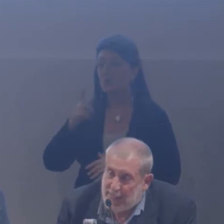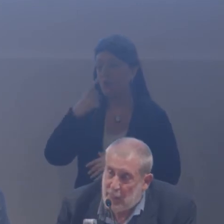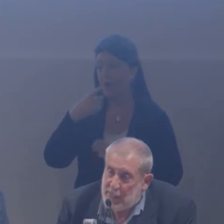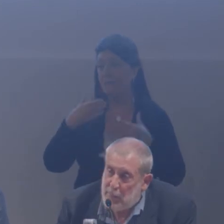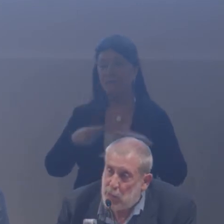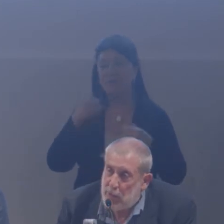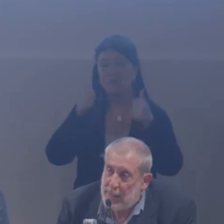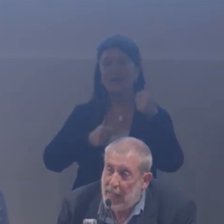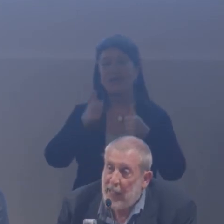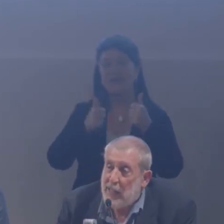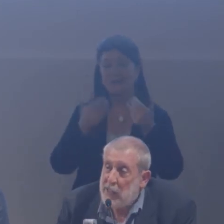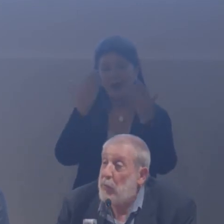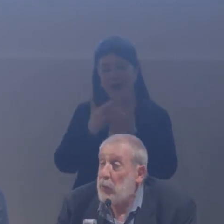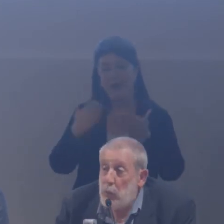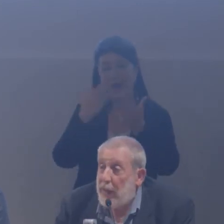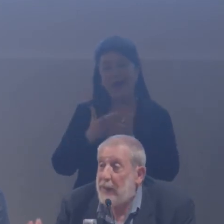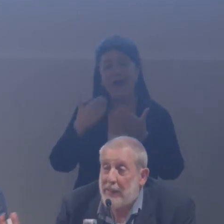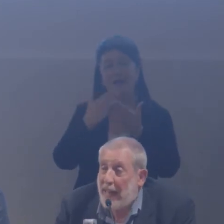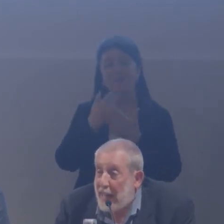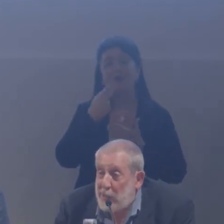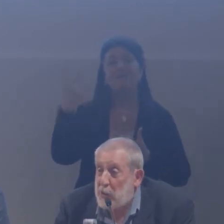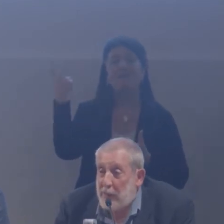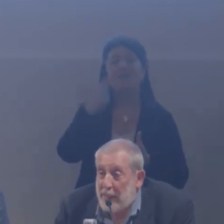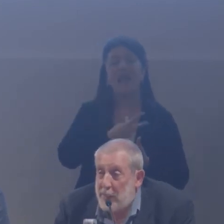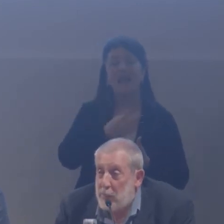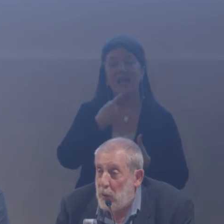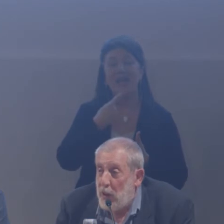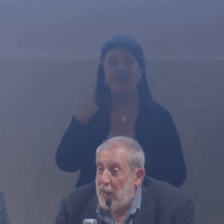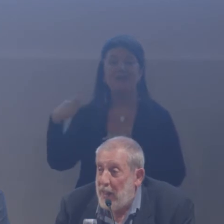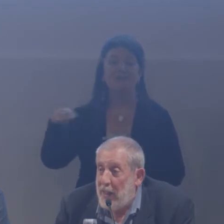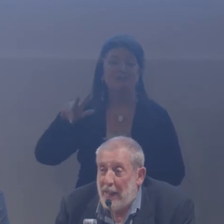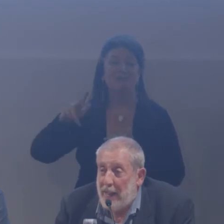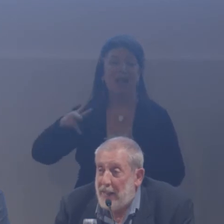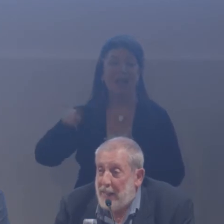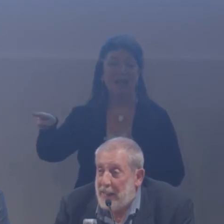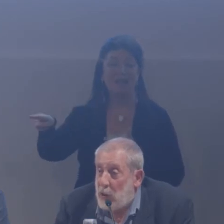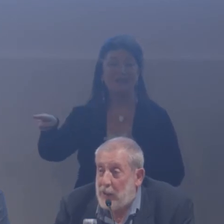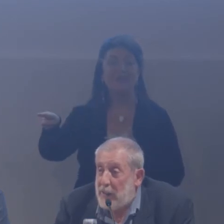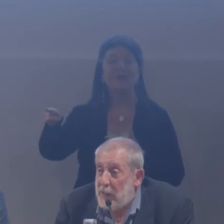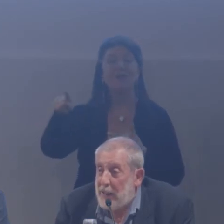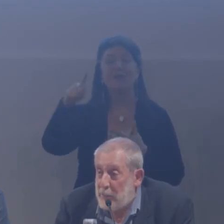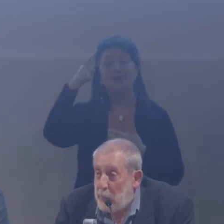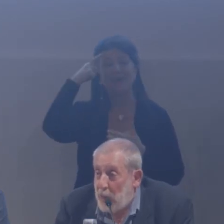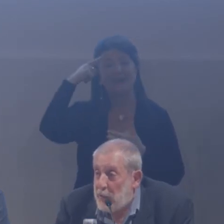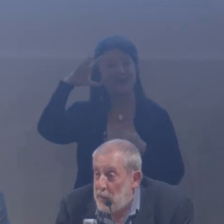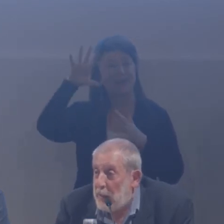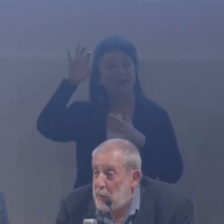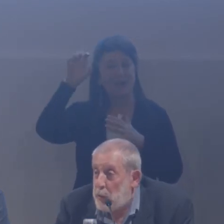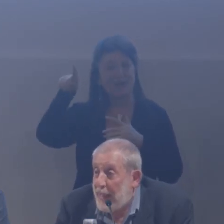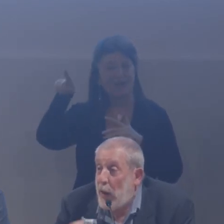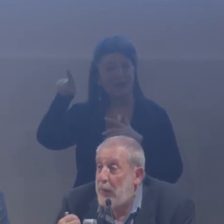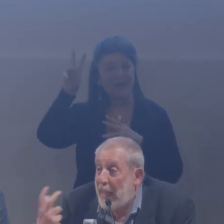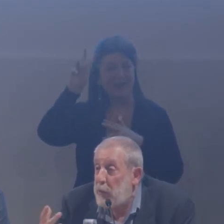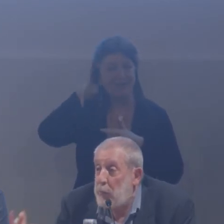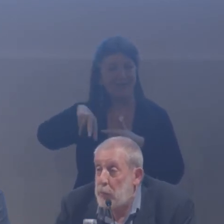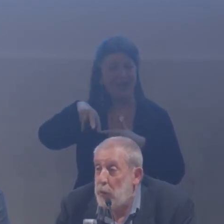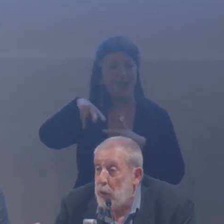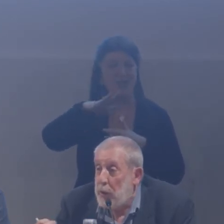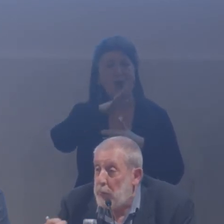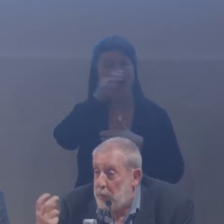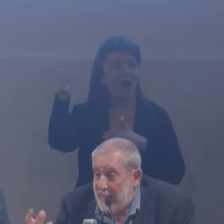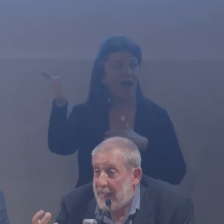Degli esami di maturità. Dice, qualunque ragazzo di Palermo ricorda il proprio anno della maturità come l'anno